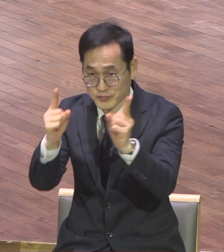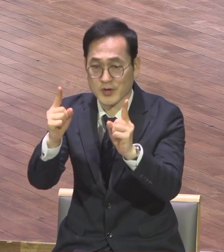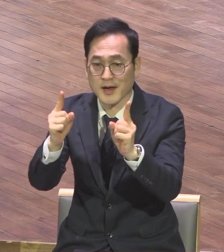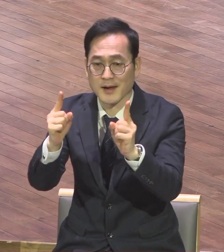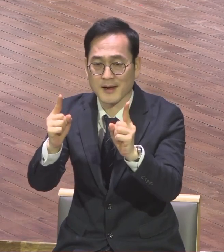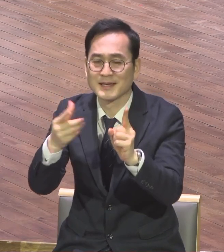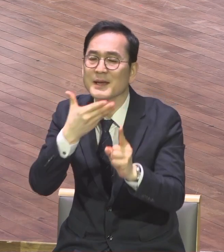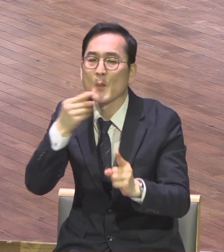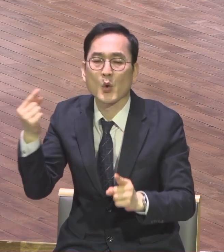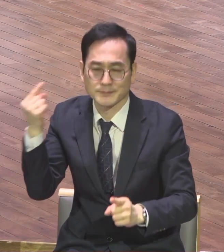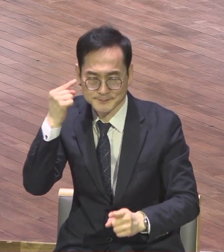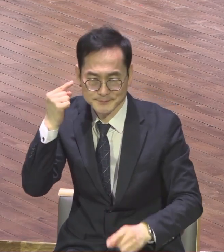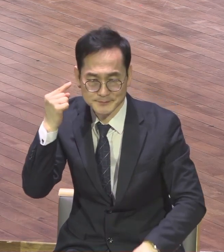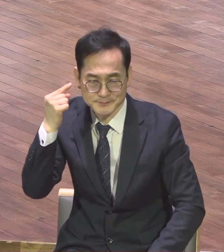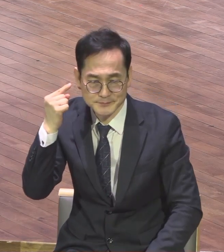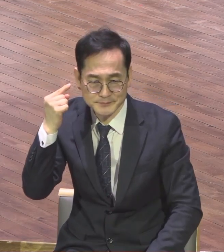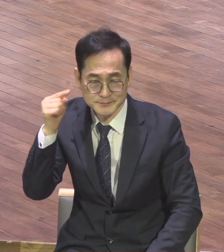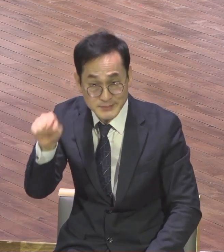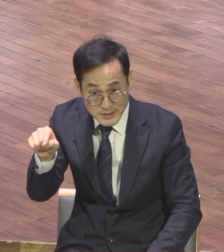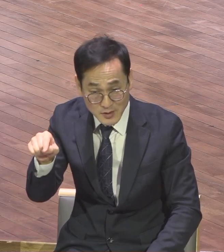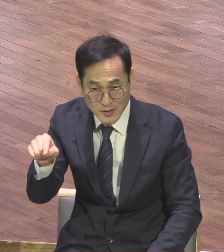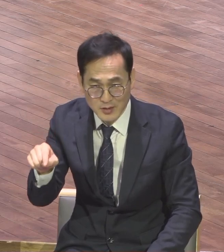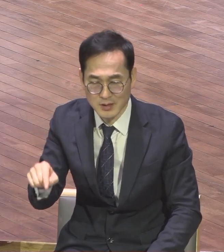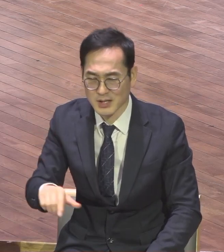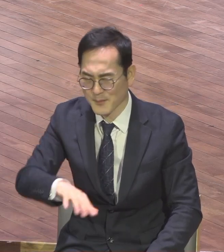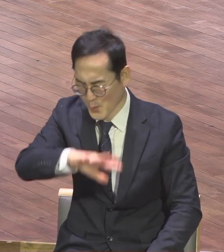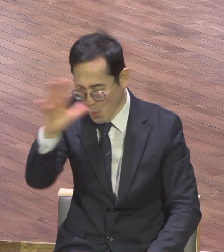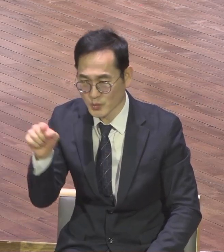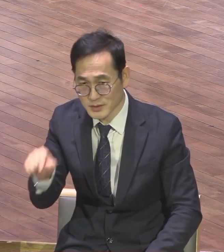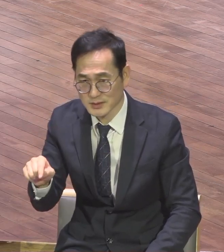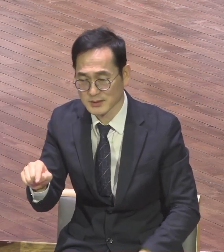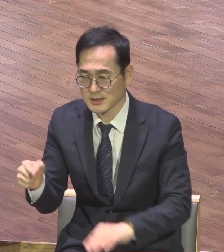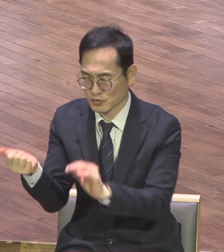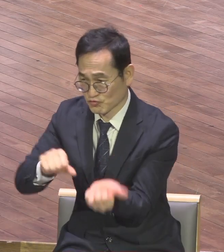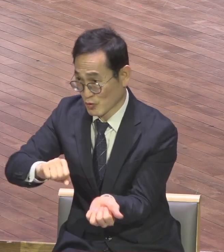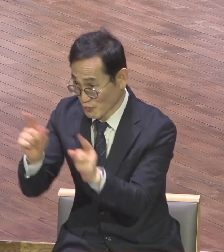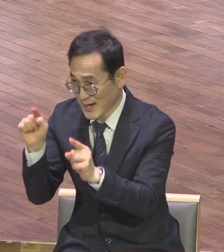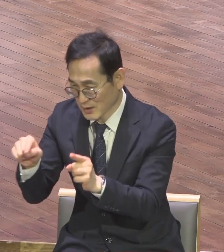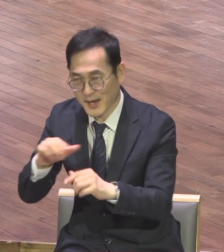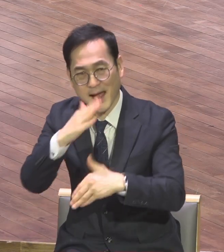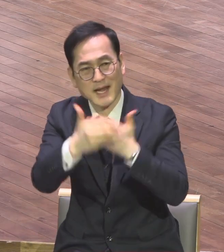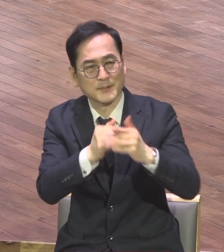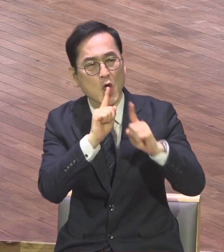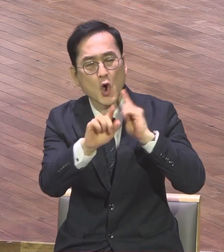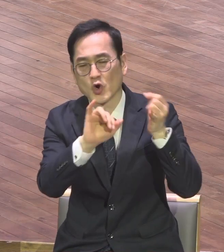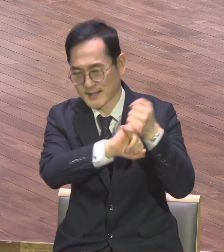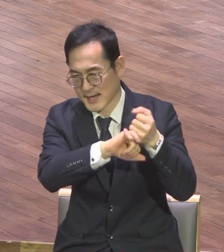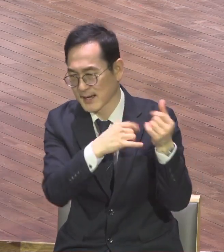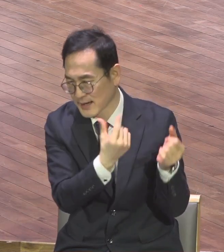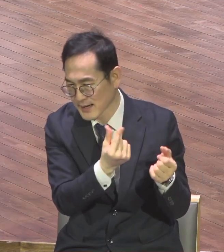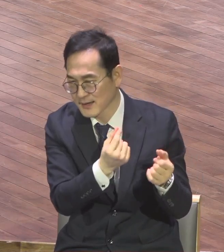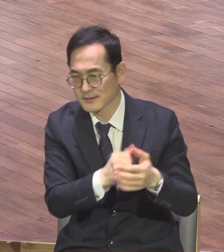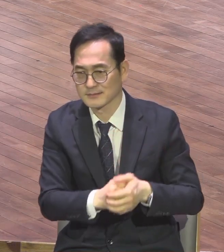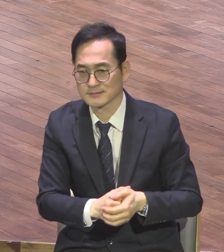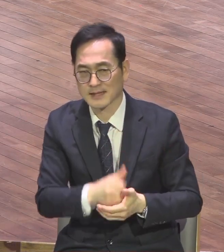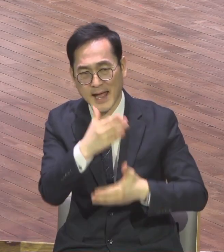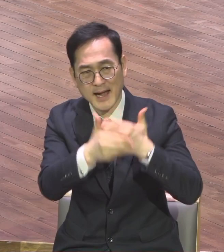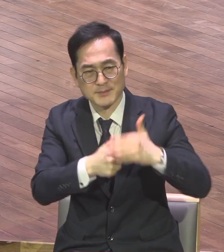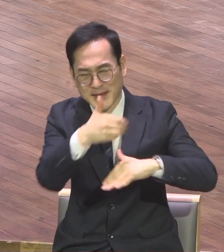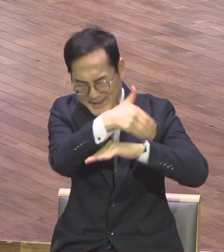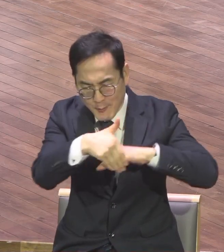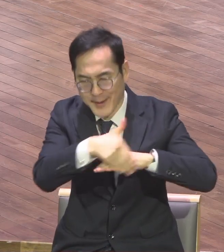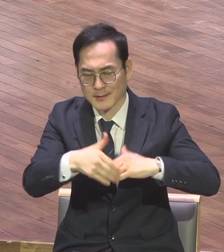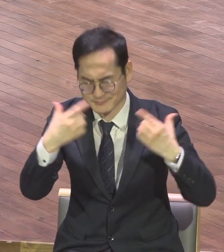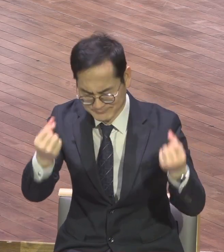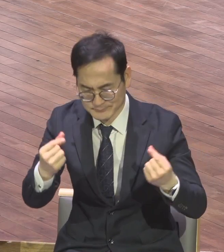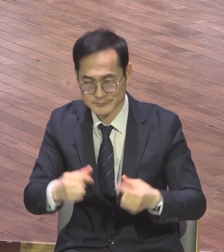이 모든 것이 하나님의 언약 성취이고 절대 주권적 역사였다고 밝히고